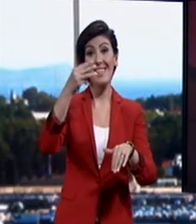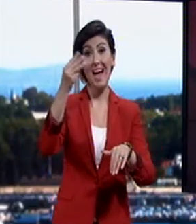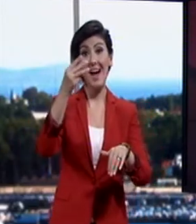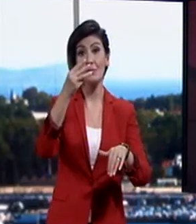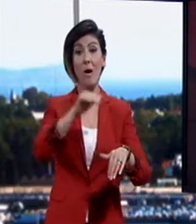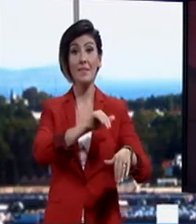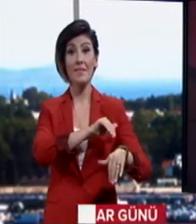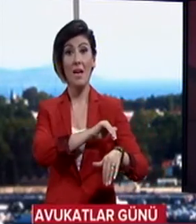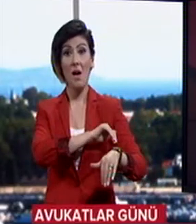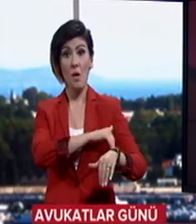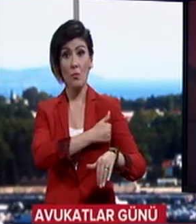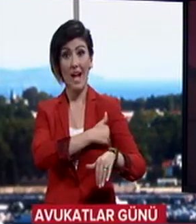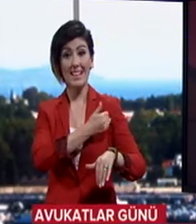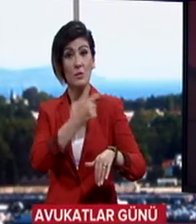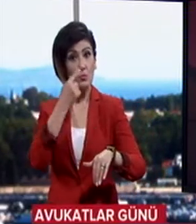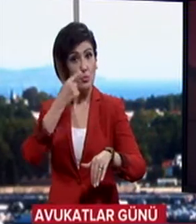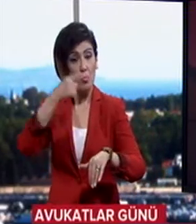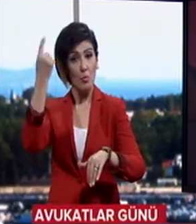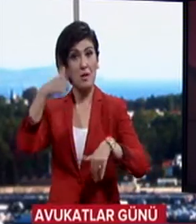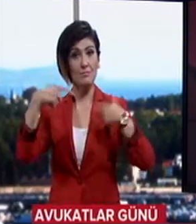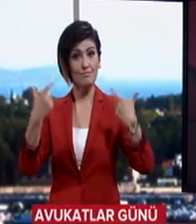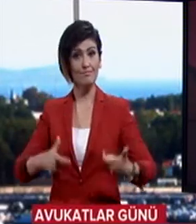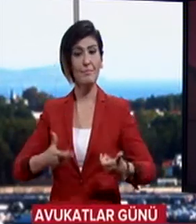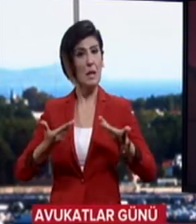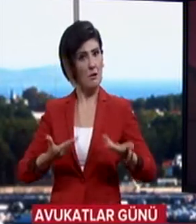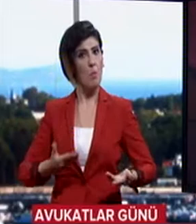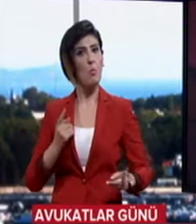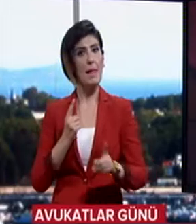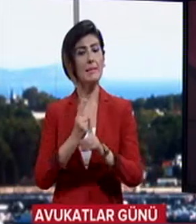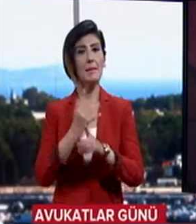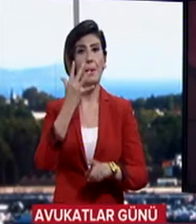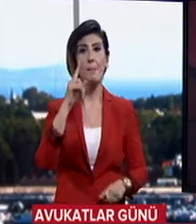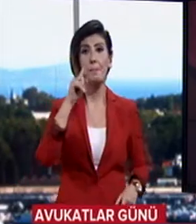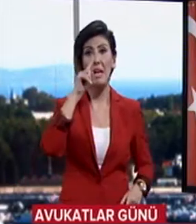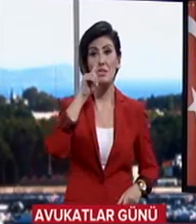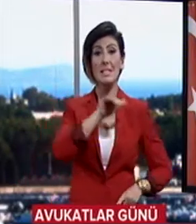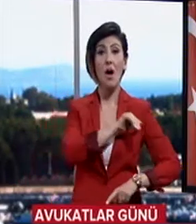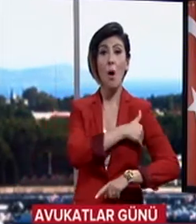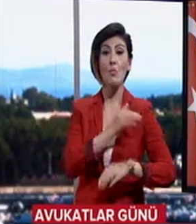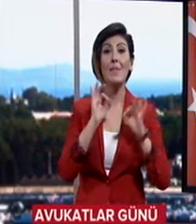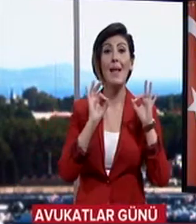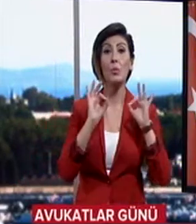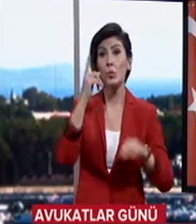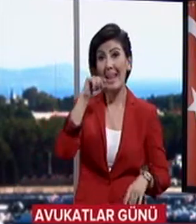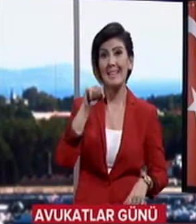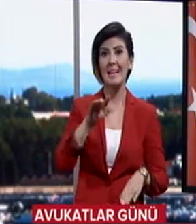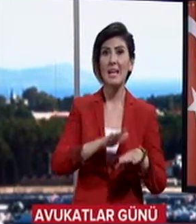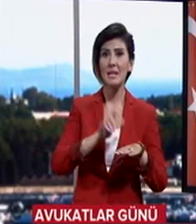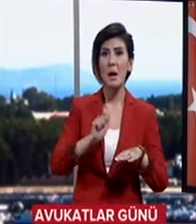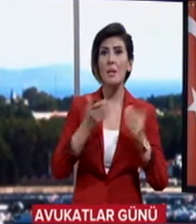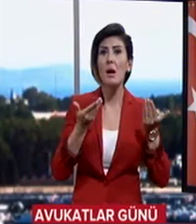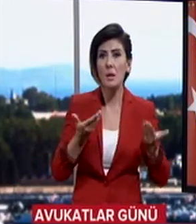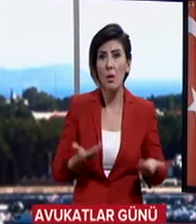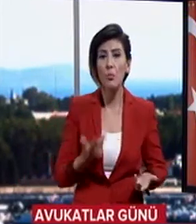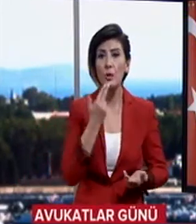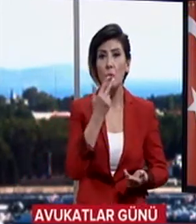Cumhurbaşkanı Recep Tayyip Erdoğan, avukatları Cumhurbaşkanlığı Külliyesi'nde kabul etti. 5 Nisan Avukatlar Günü nedeniyle